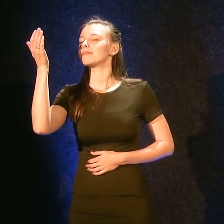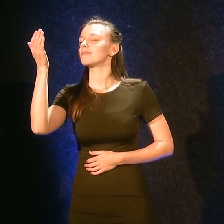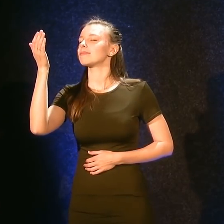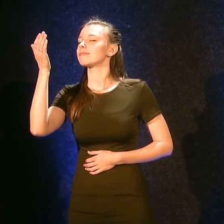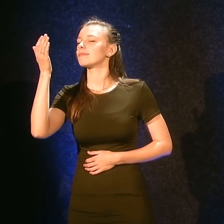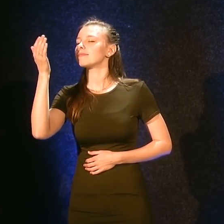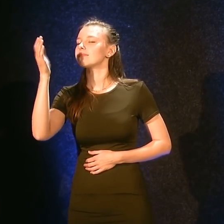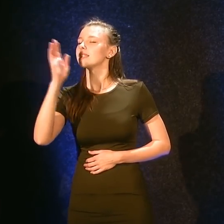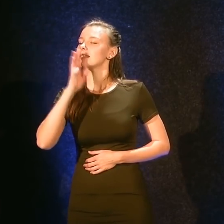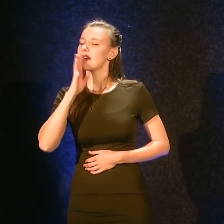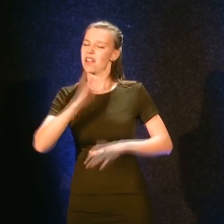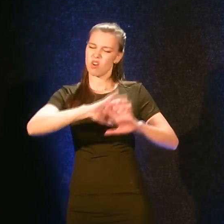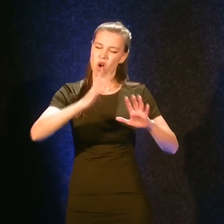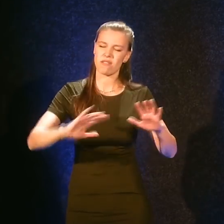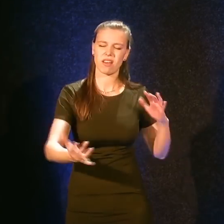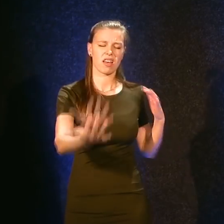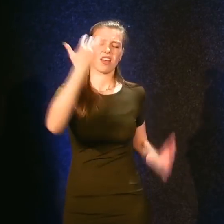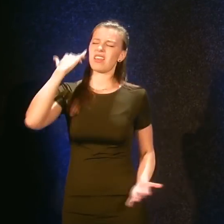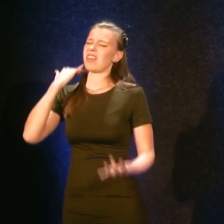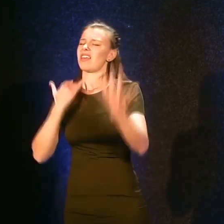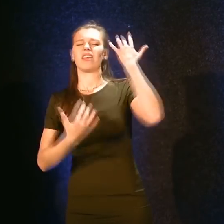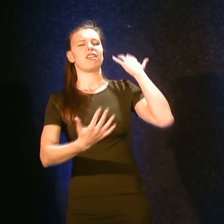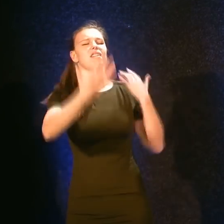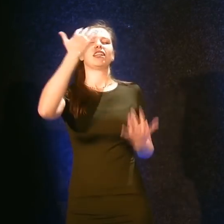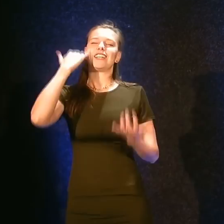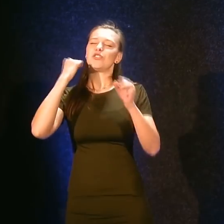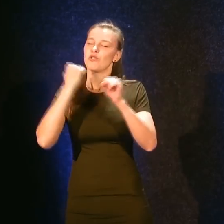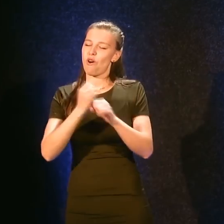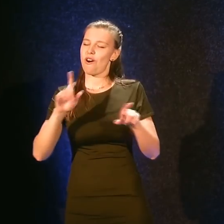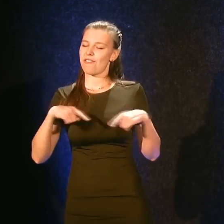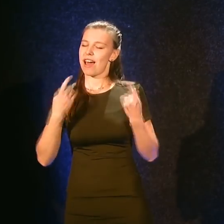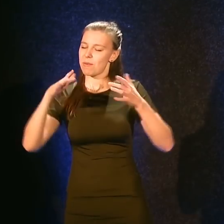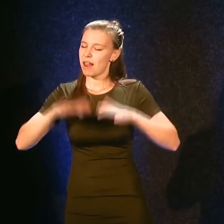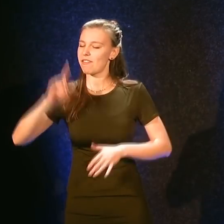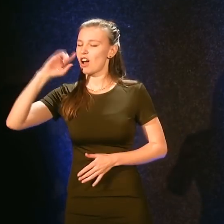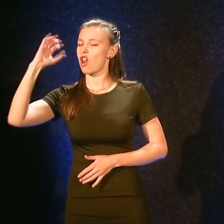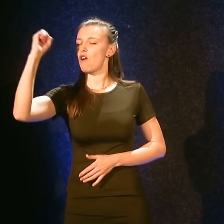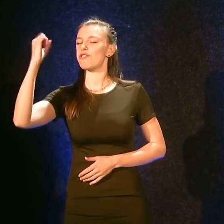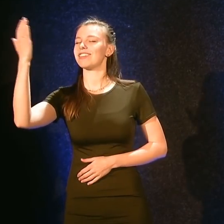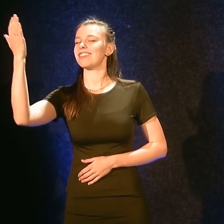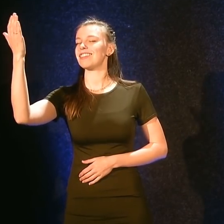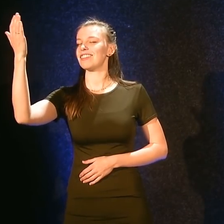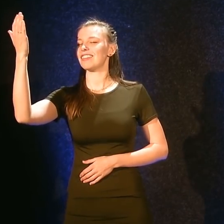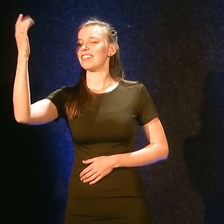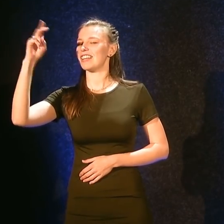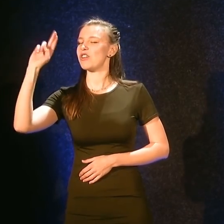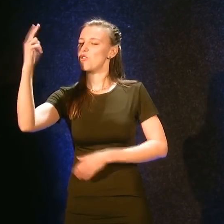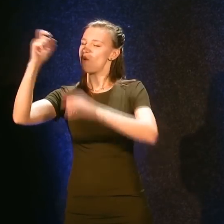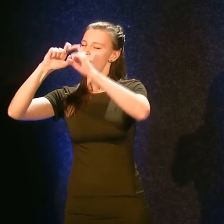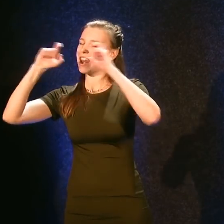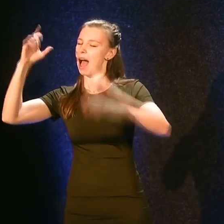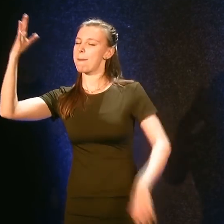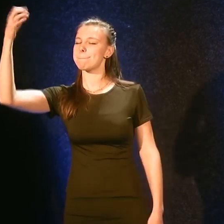Zelfs als de golven overslaan, blijven we geloven in uw naam.